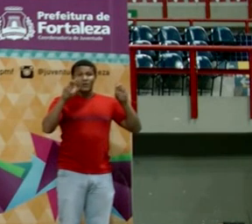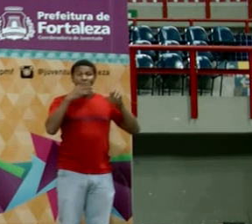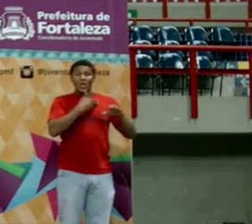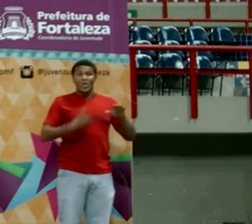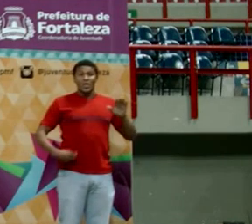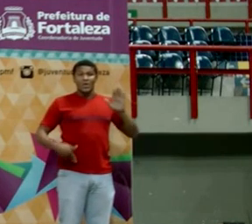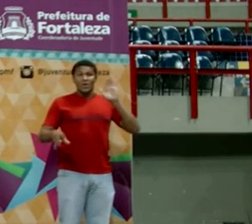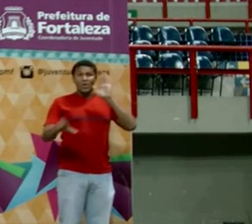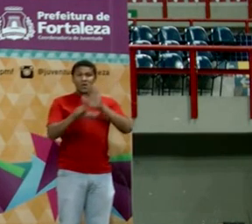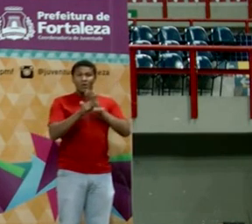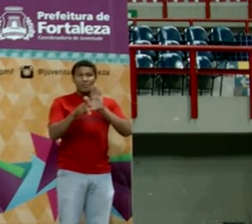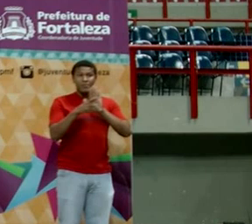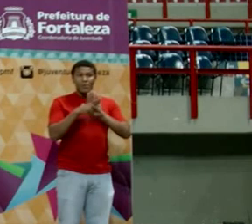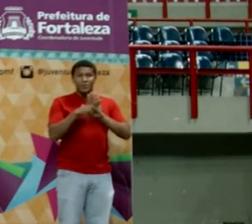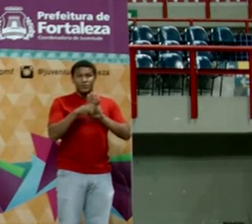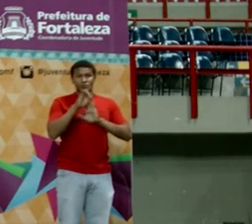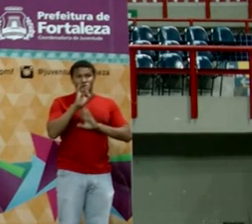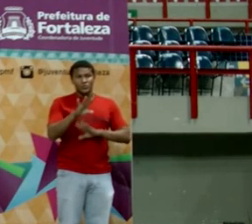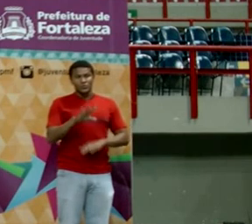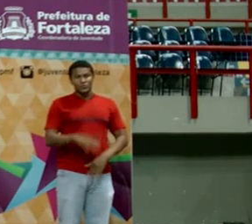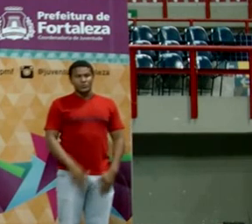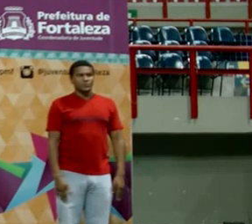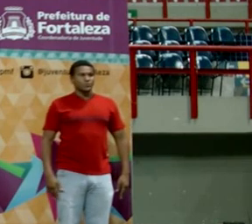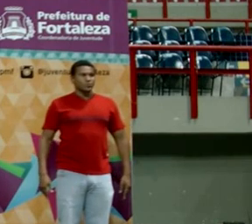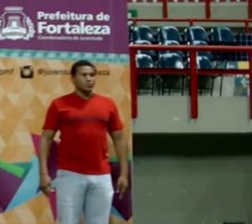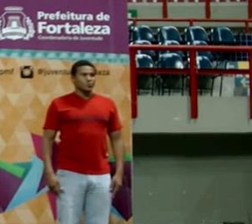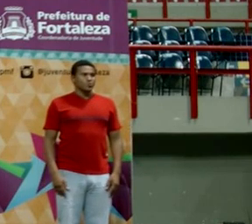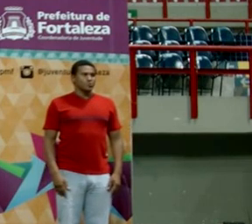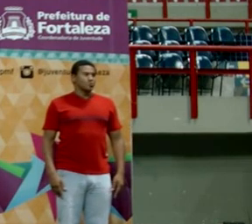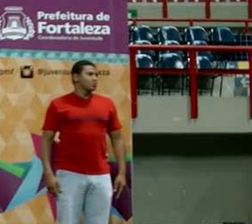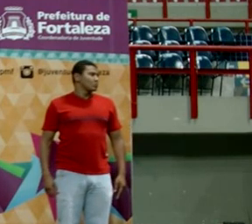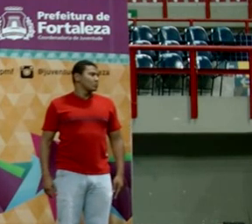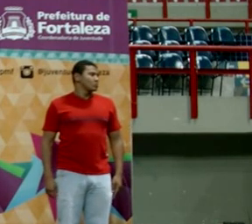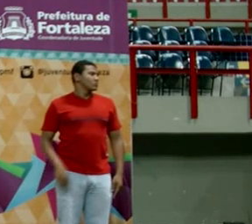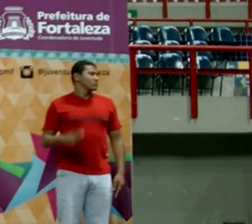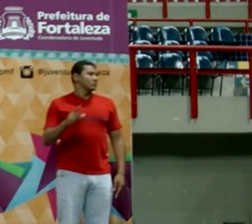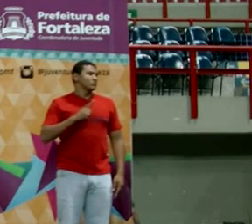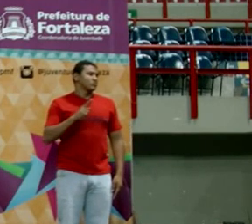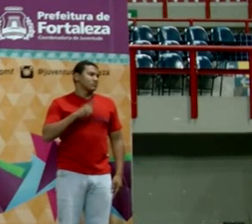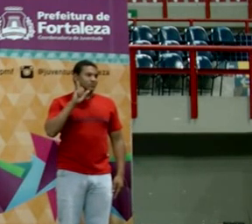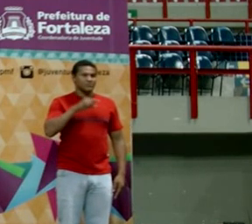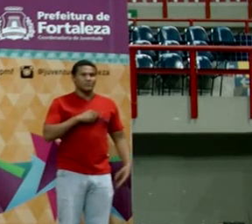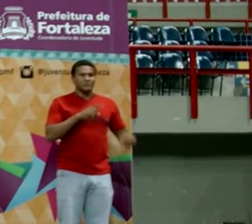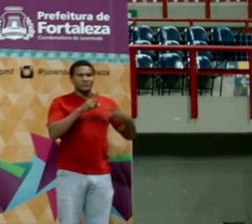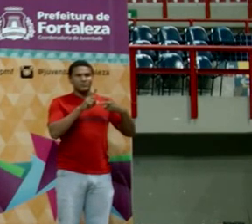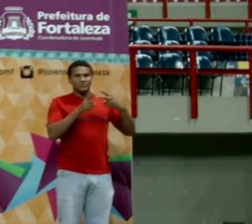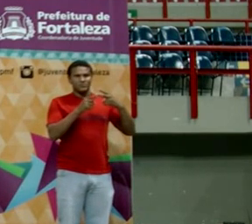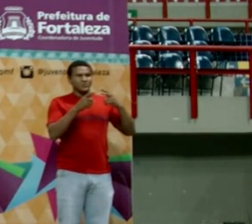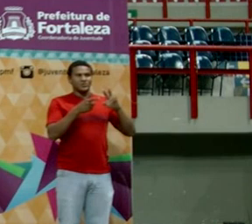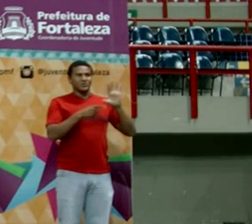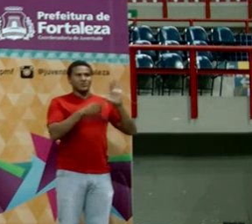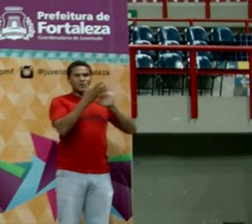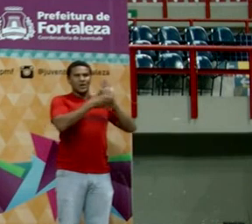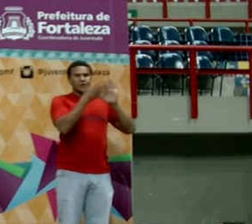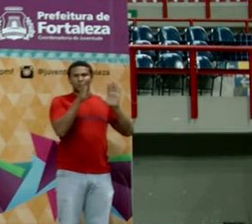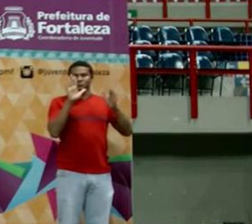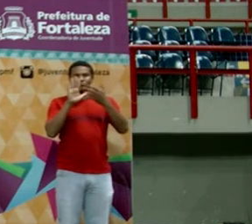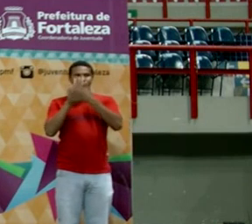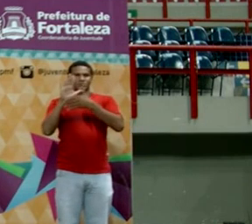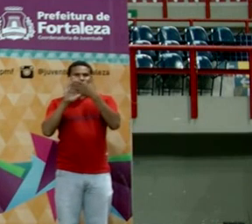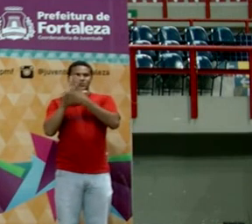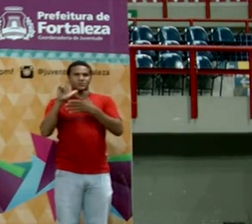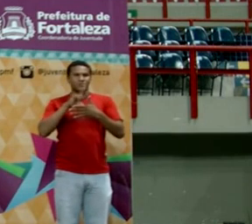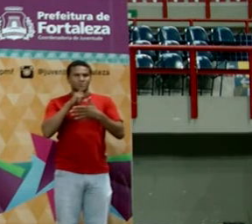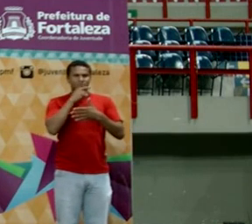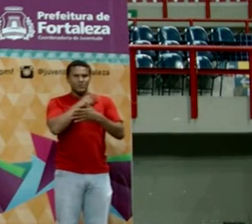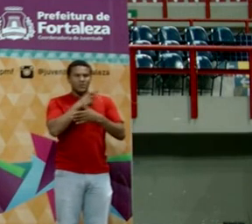por isso que é contra a burca. Não pode ser o A. B. Os dois textos condenam a separação entre Estado e religião na sociedade